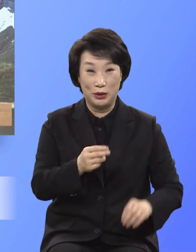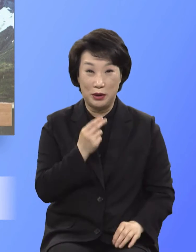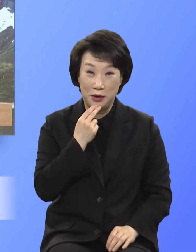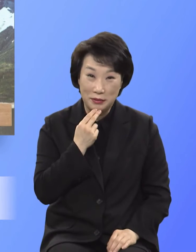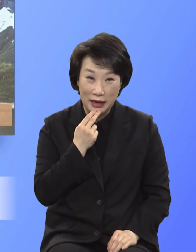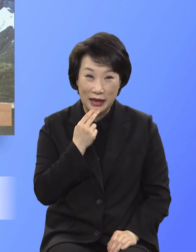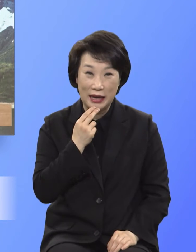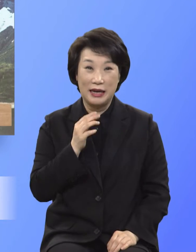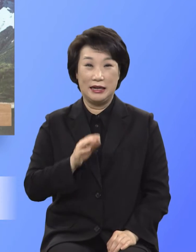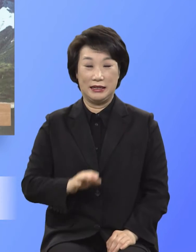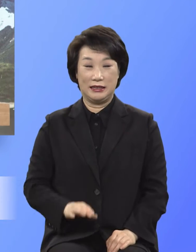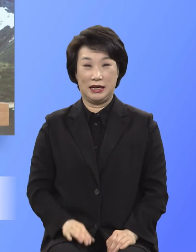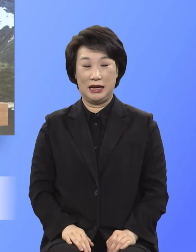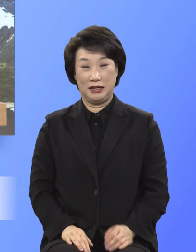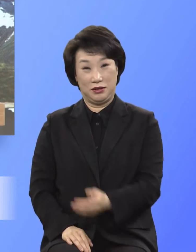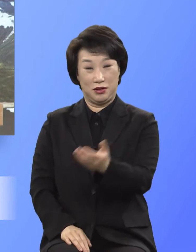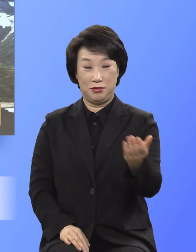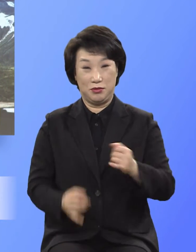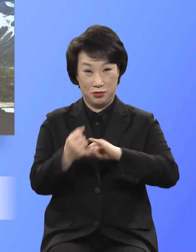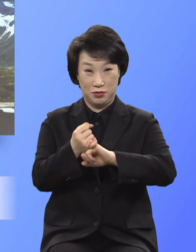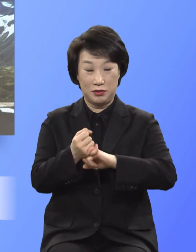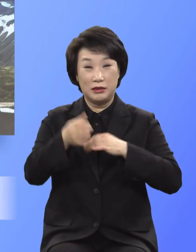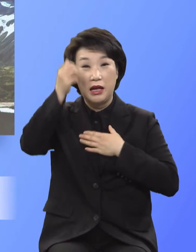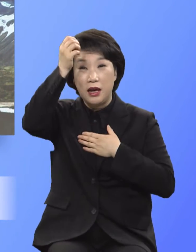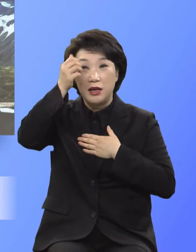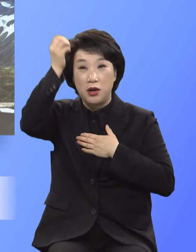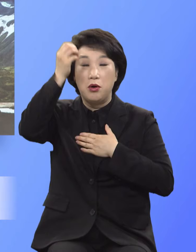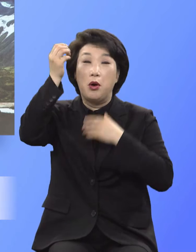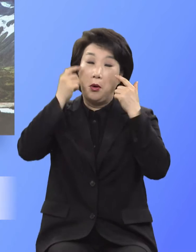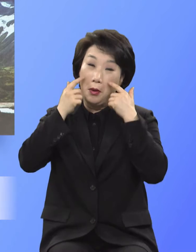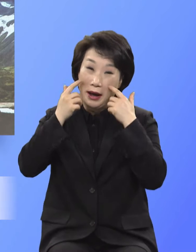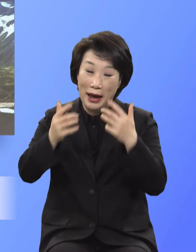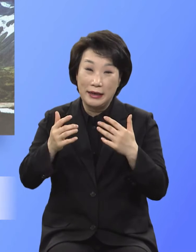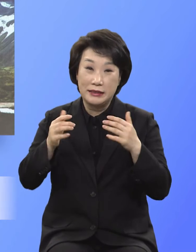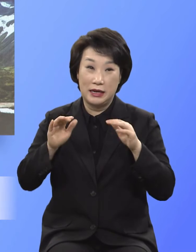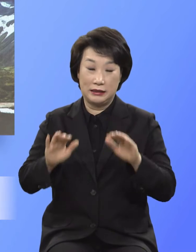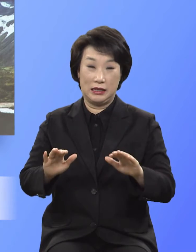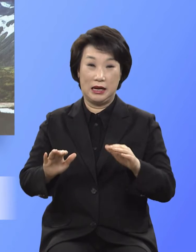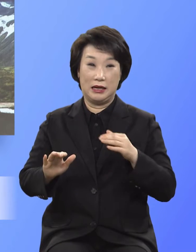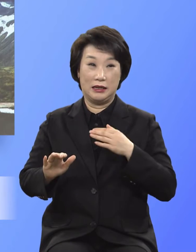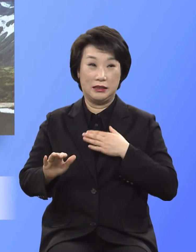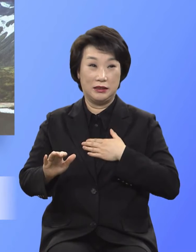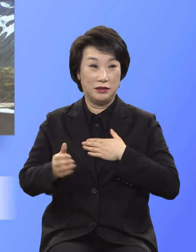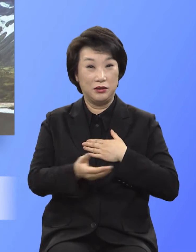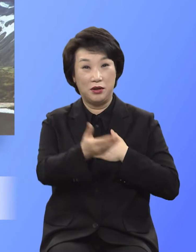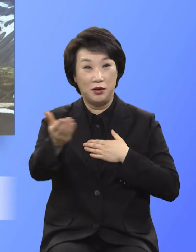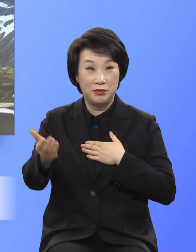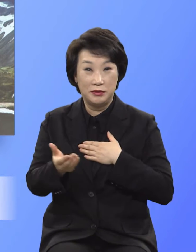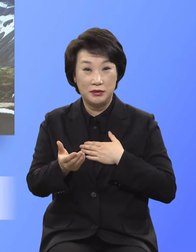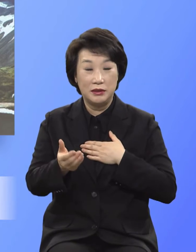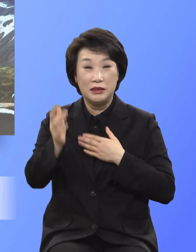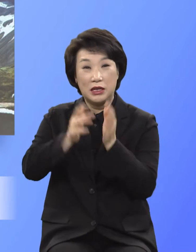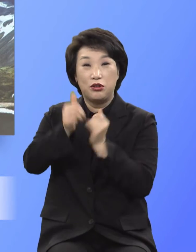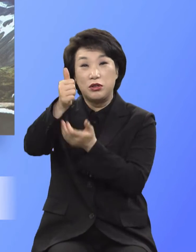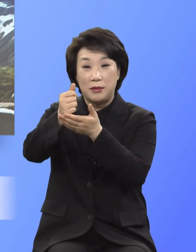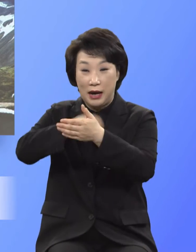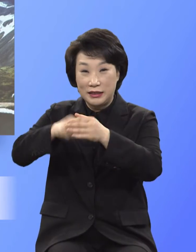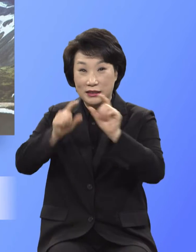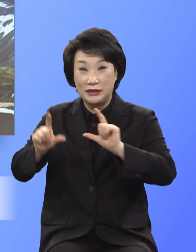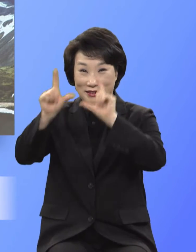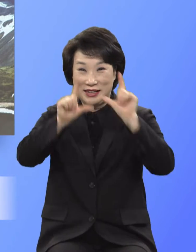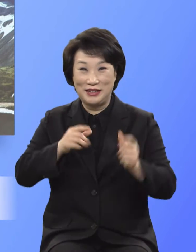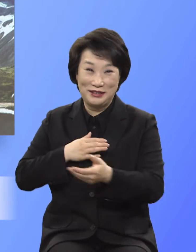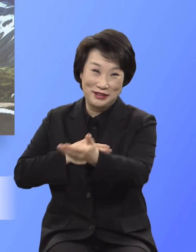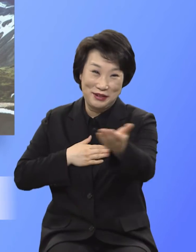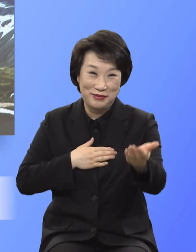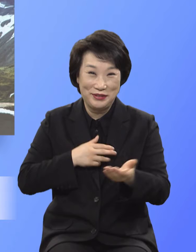않도록 반드시 내 영혼만은 확실하고 분명하게 여러분들이 예수 안에서 사는